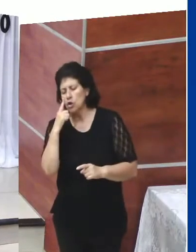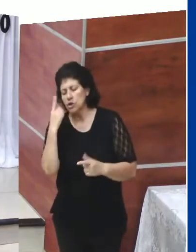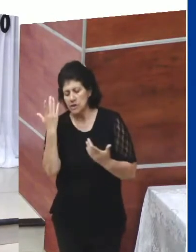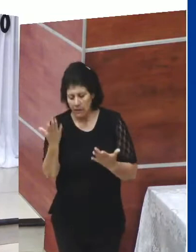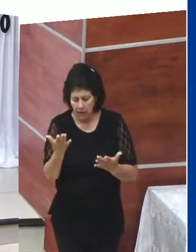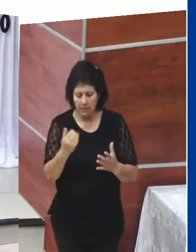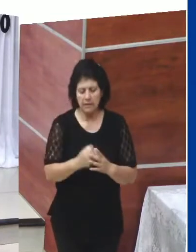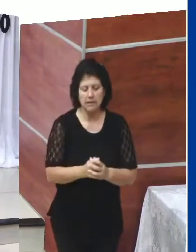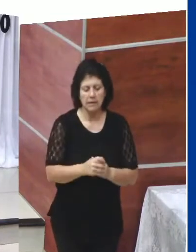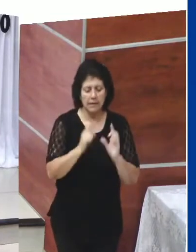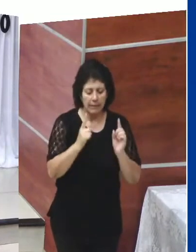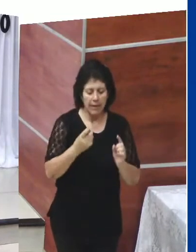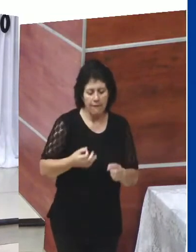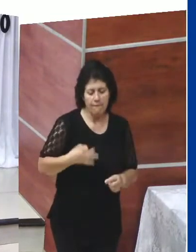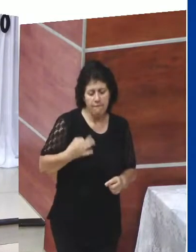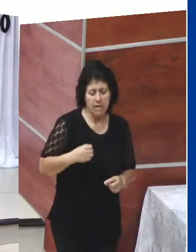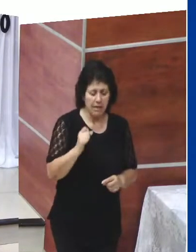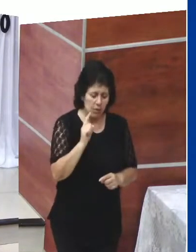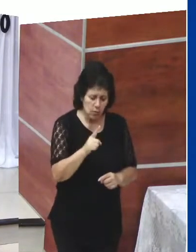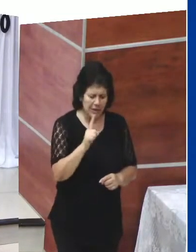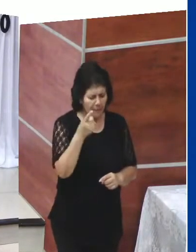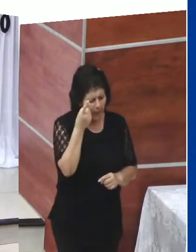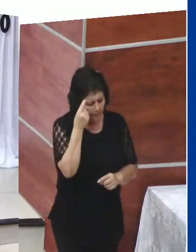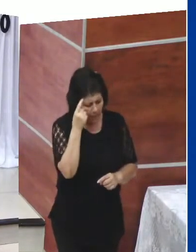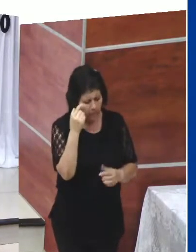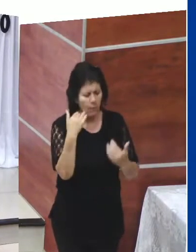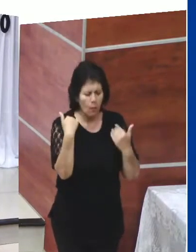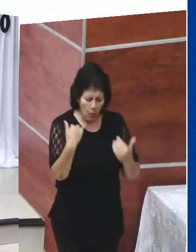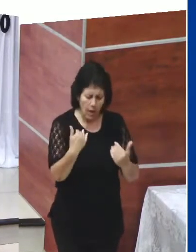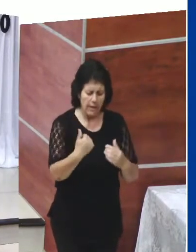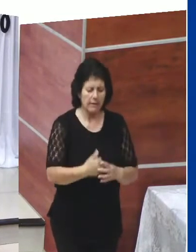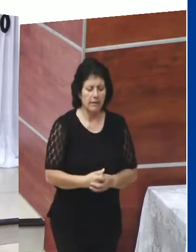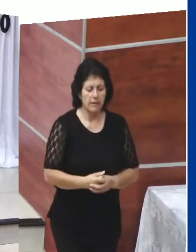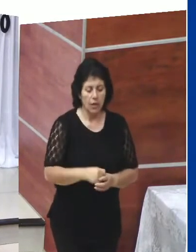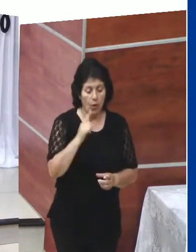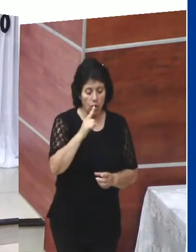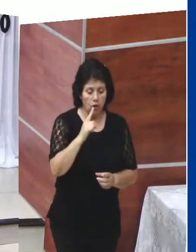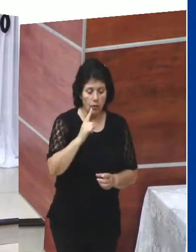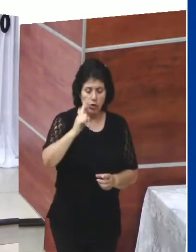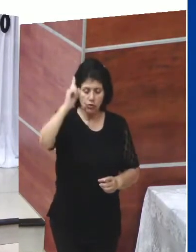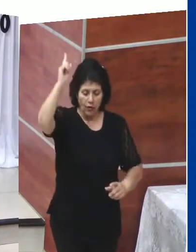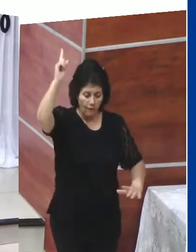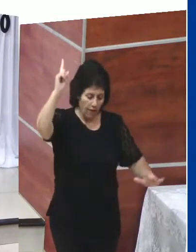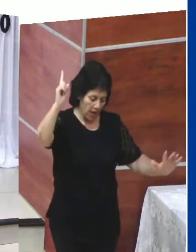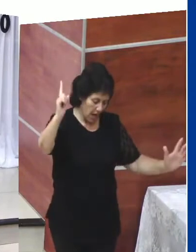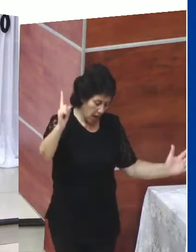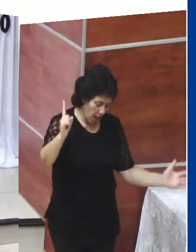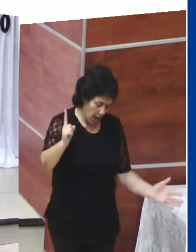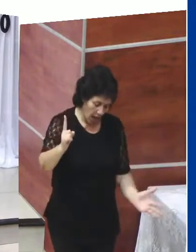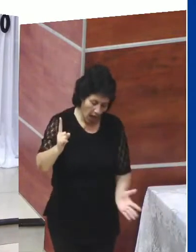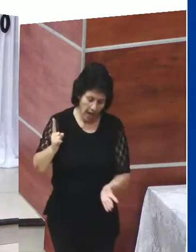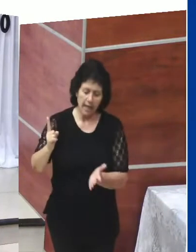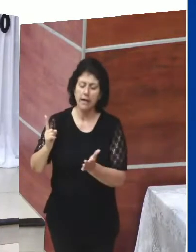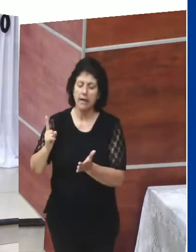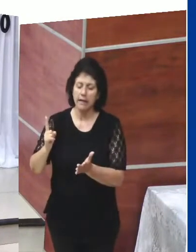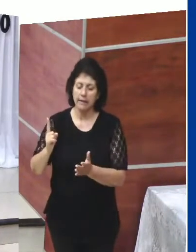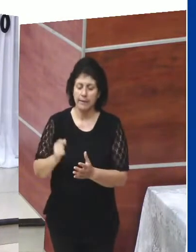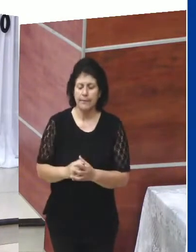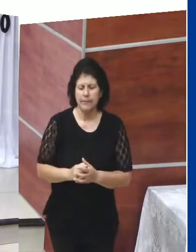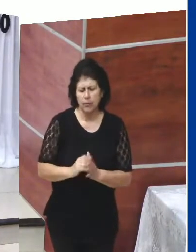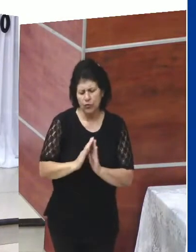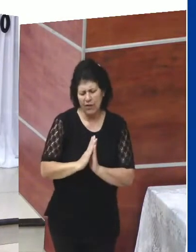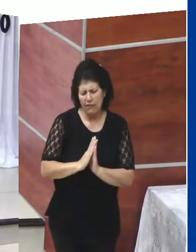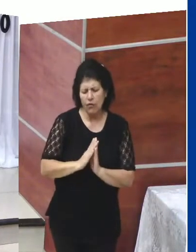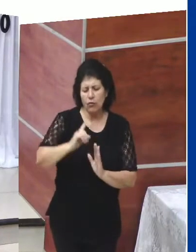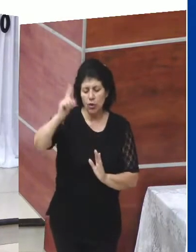puedan purificarse con la lectura de tu palabra. Y cuando pronto vengas a buscarnos, nos halles